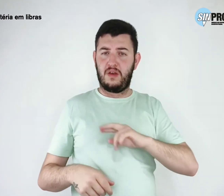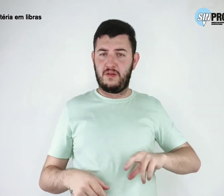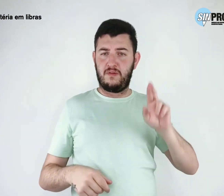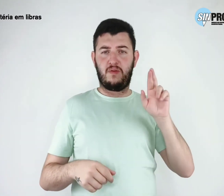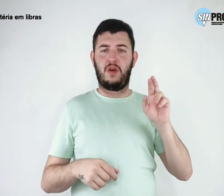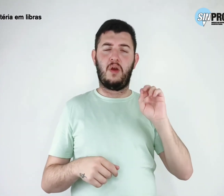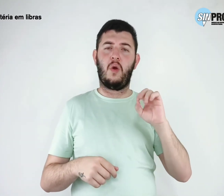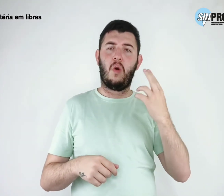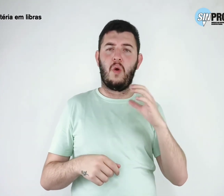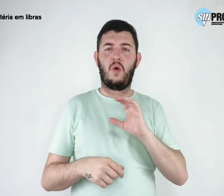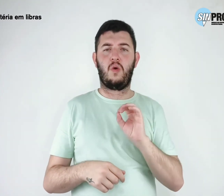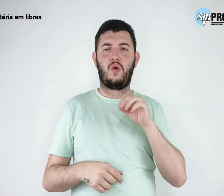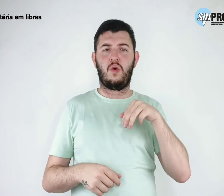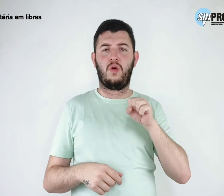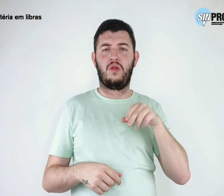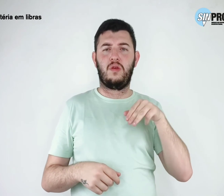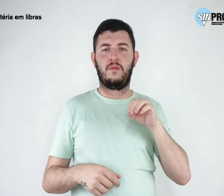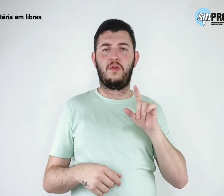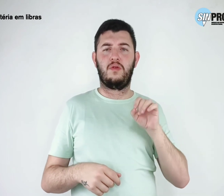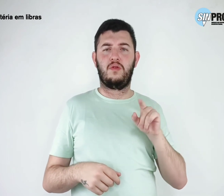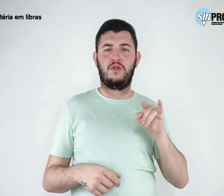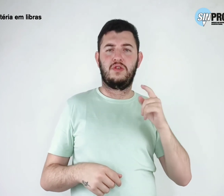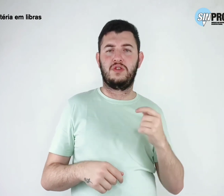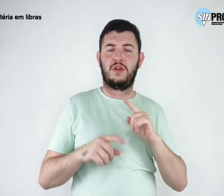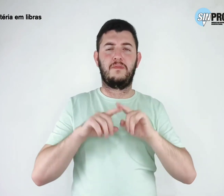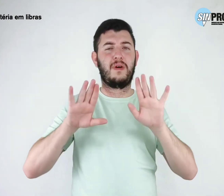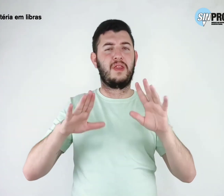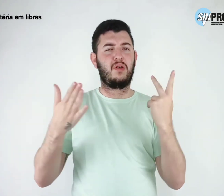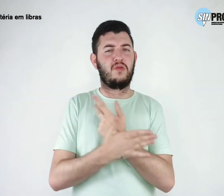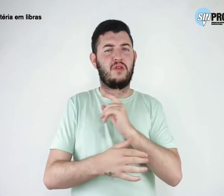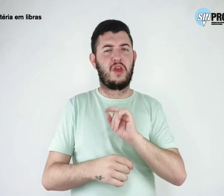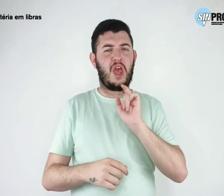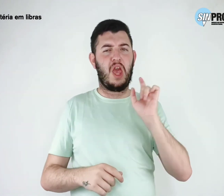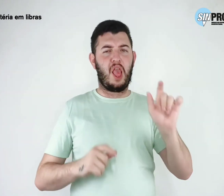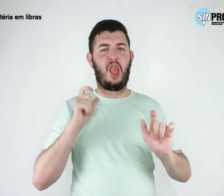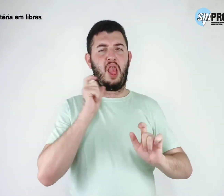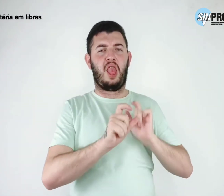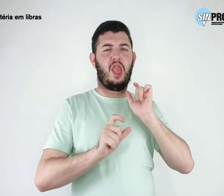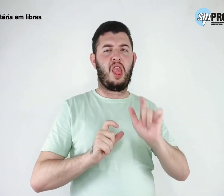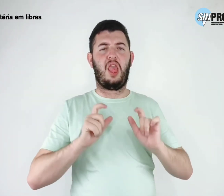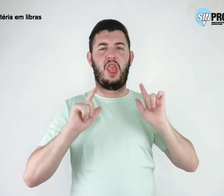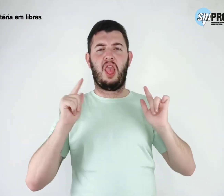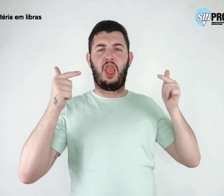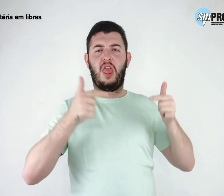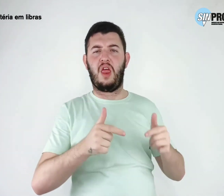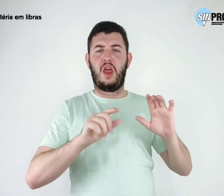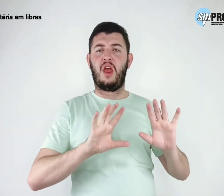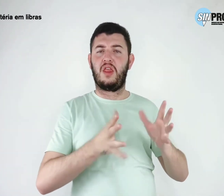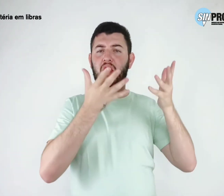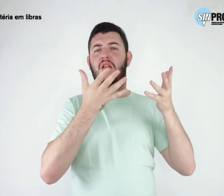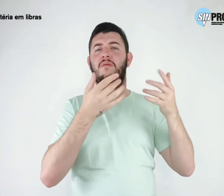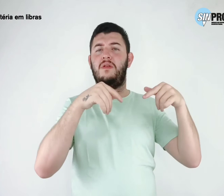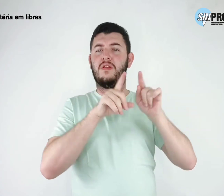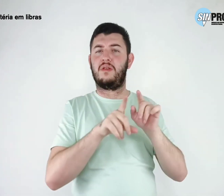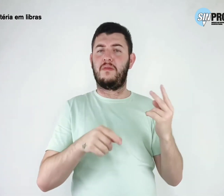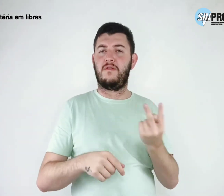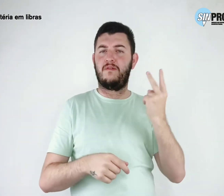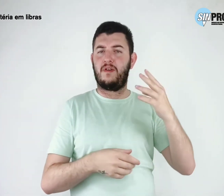Trata-se de um vilipendio ao nosso culto e aos nossos valores civilizatórios,